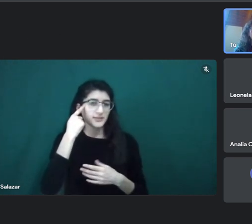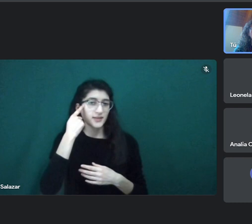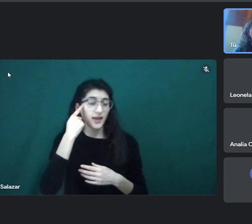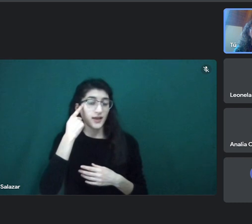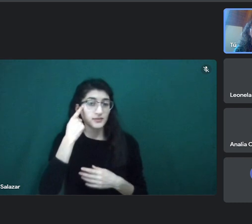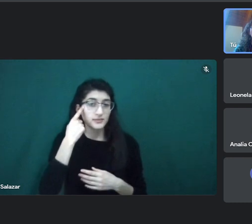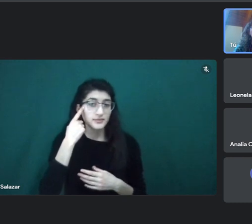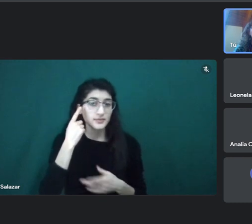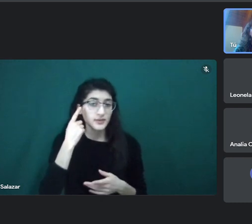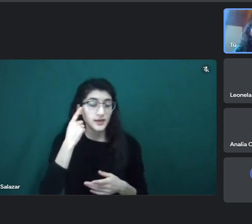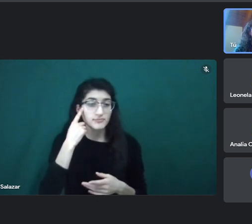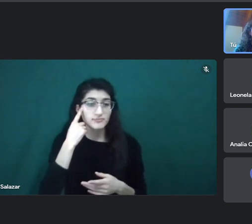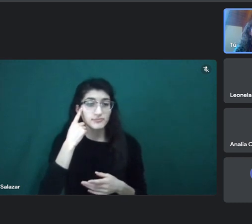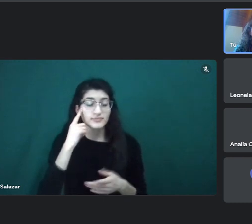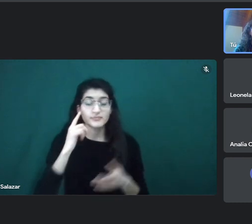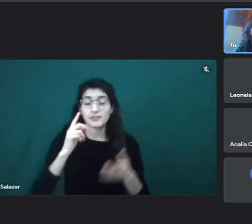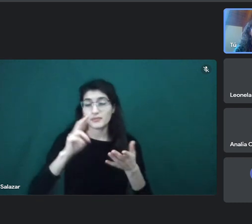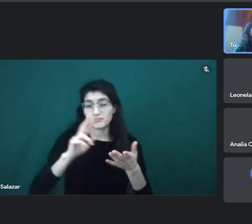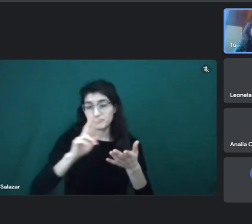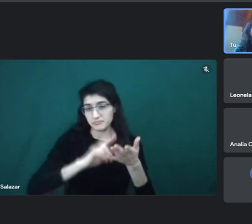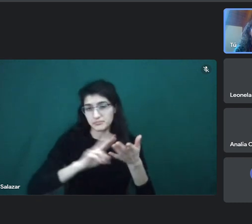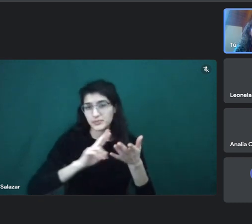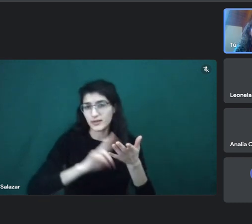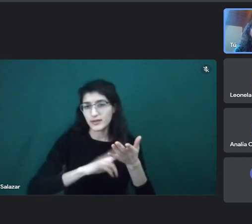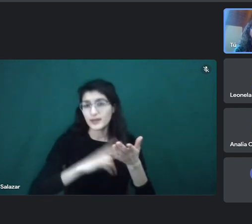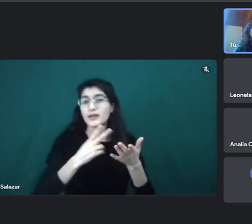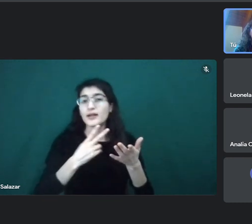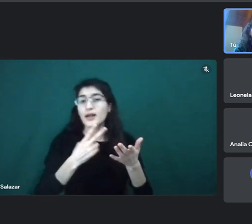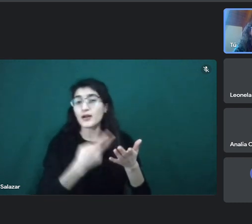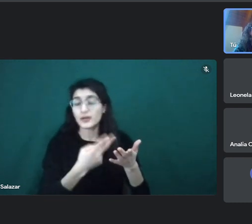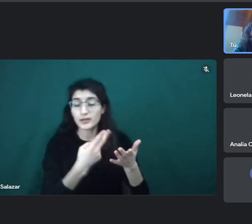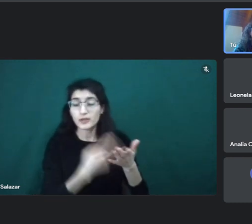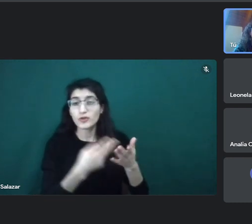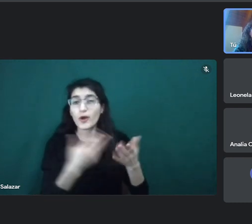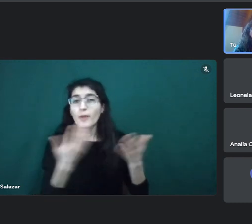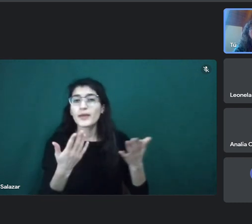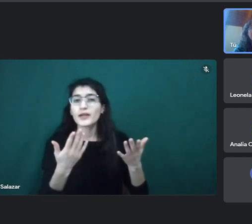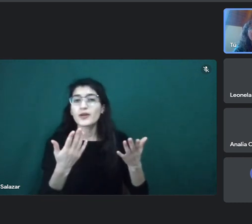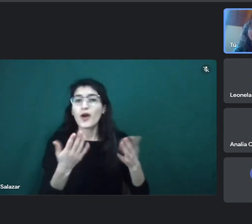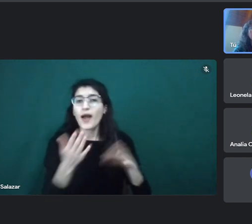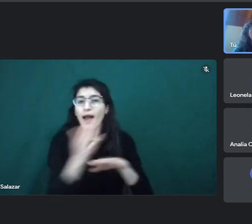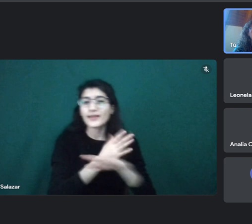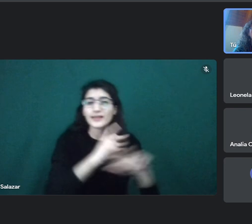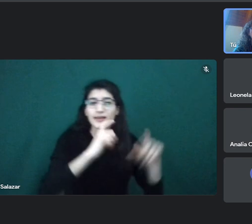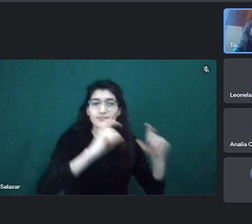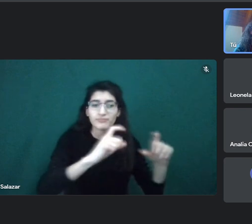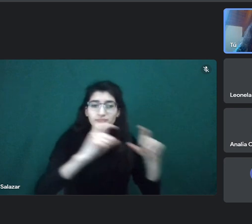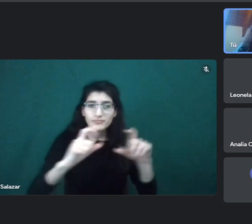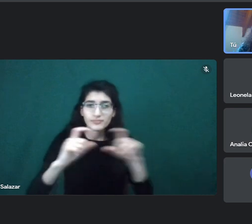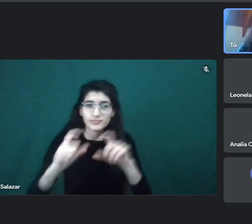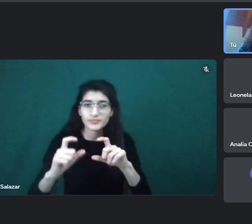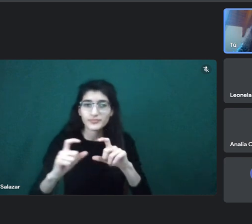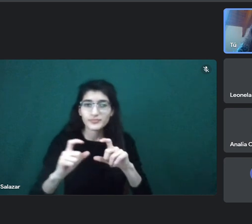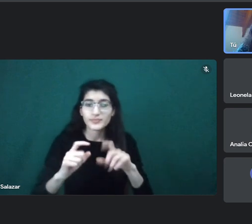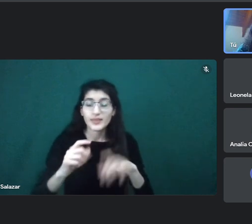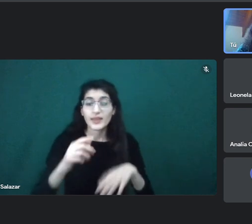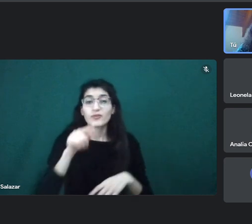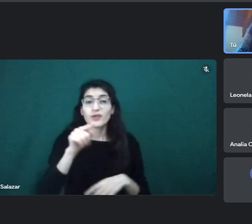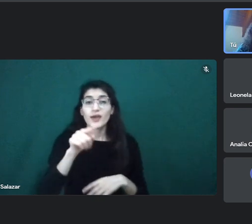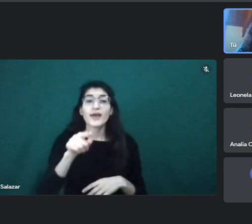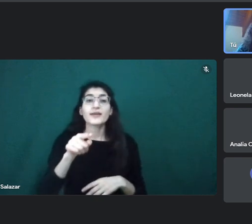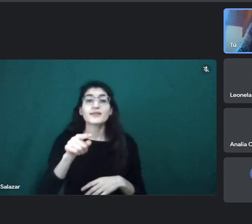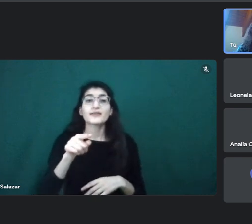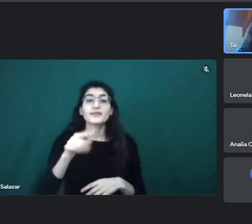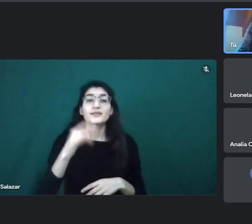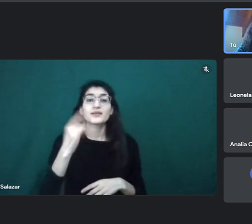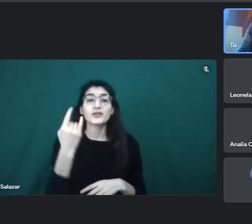diciendo, ¿cómo estaría estructurado? Y acá tomaron upgrading, de acuerdo a lo que dijeron, lo tomaron como